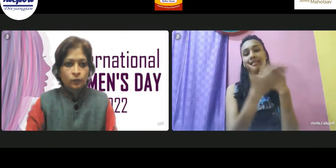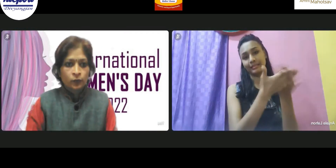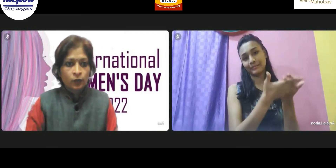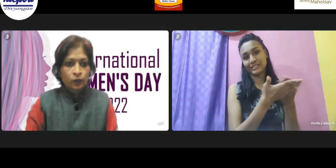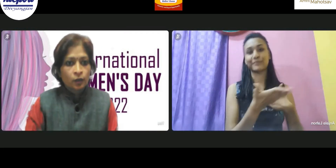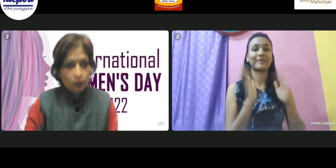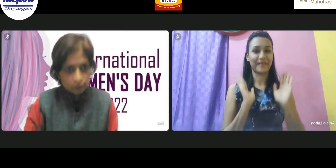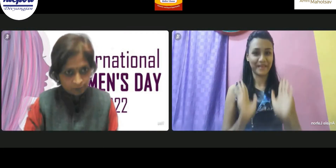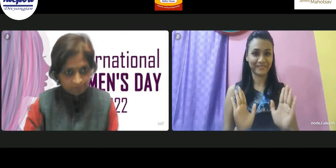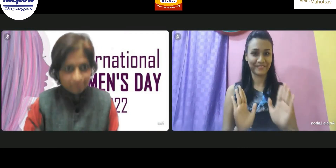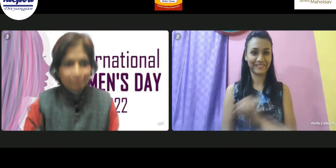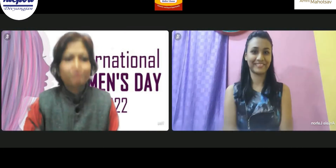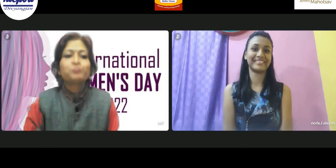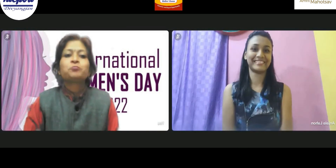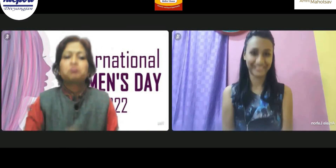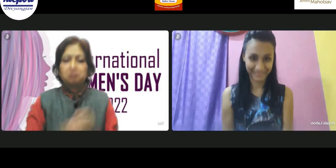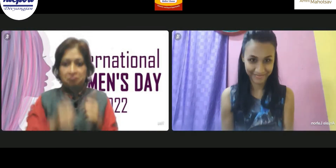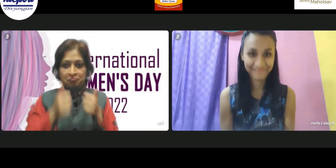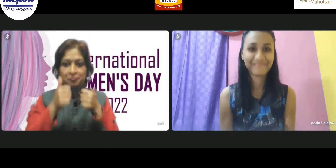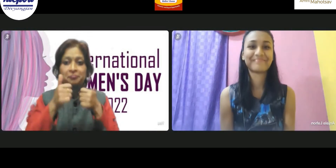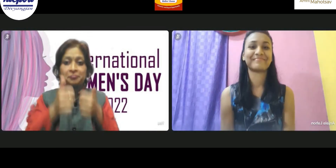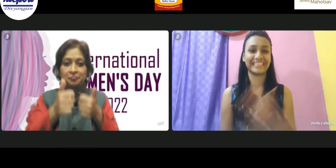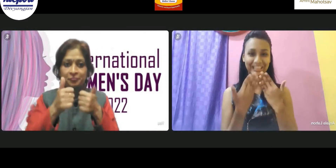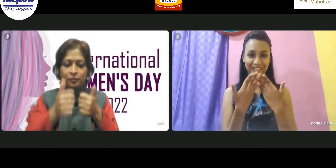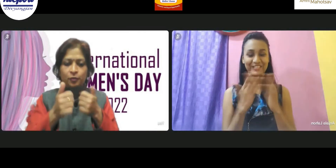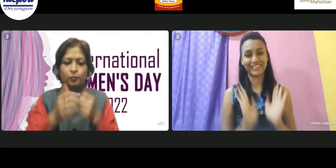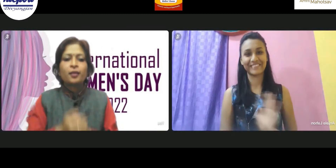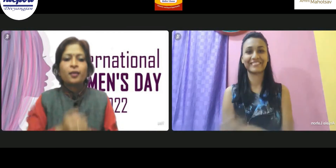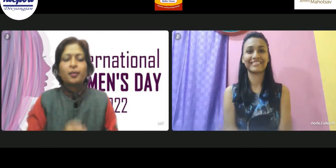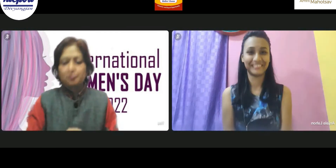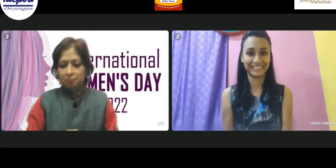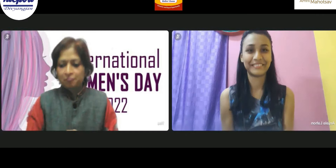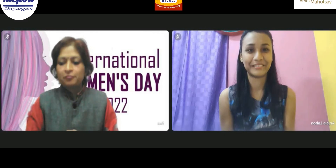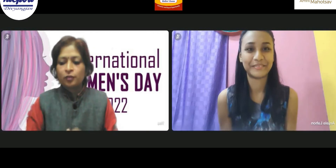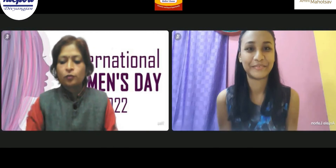बी कंप्लीट हो गया है और अब मैं एमए में एडमिशन लूंगी।